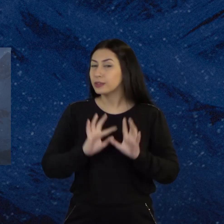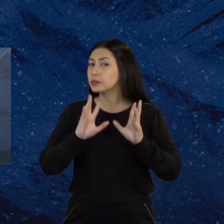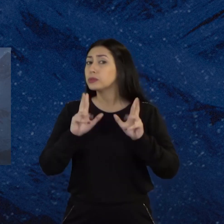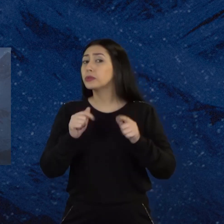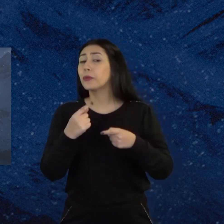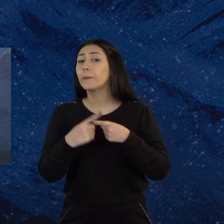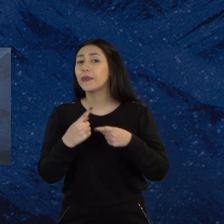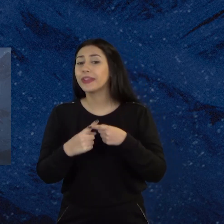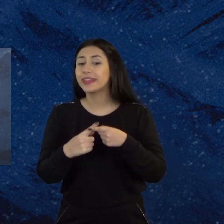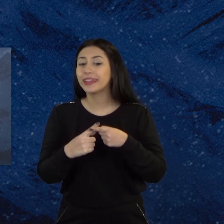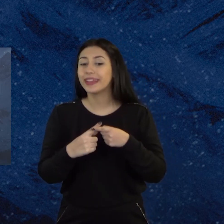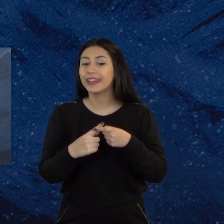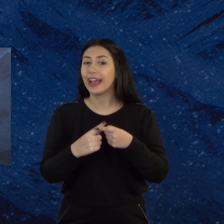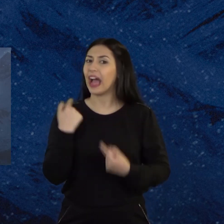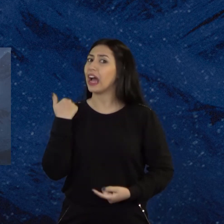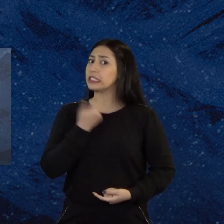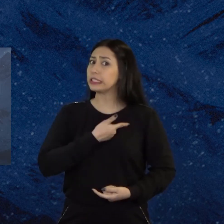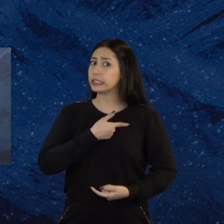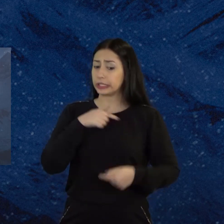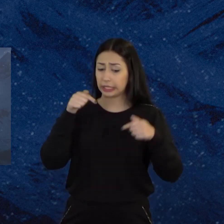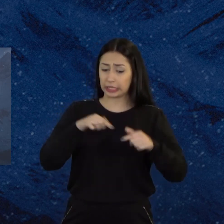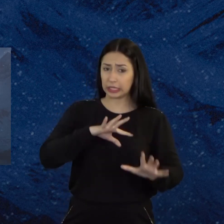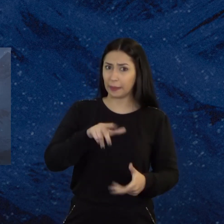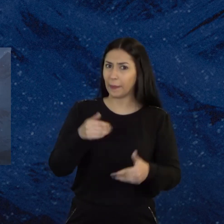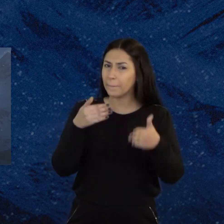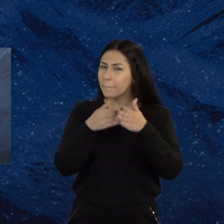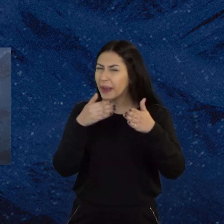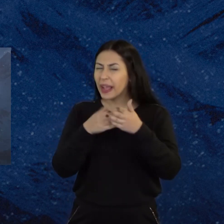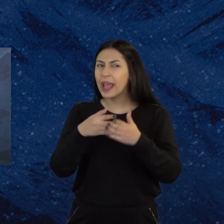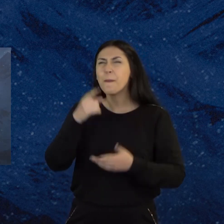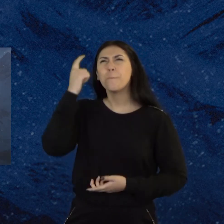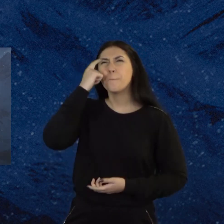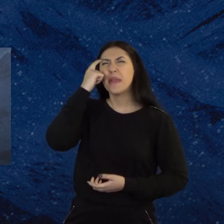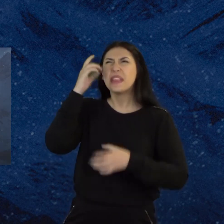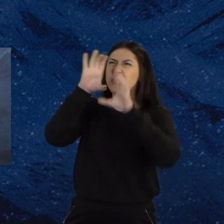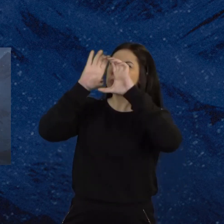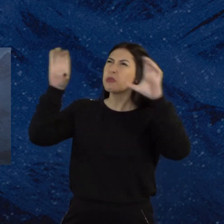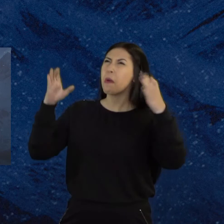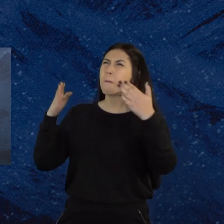Porque a gente está limitado. Imagina.